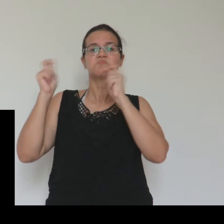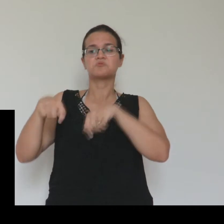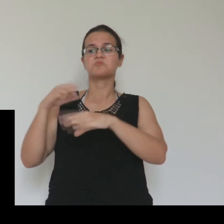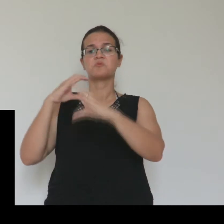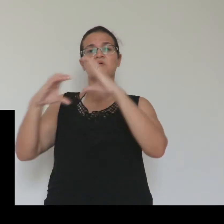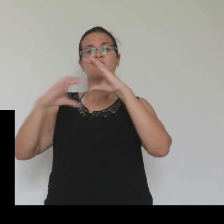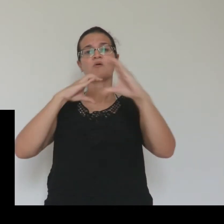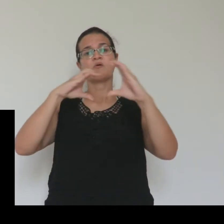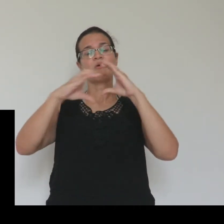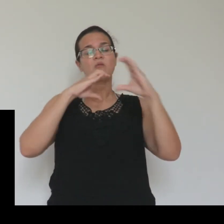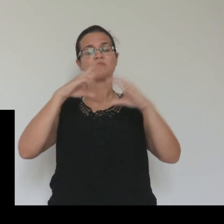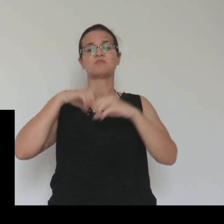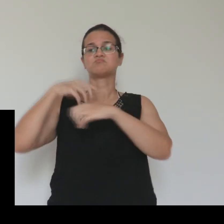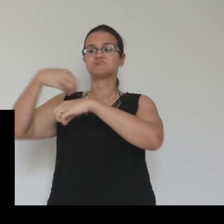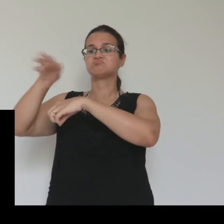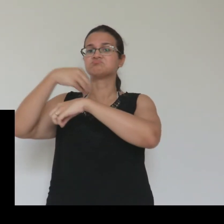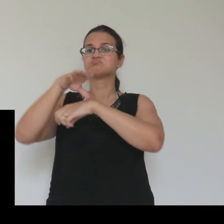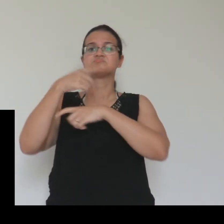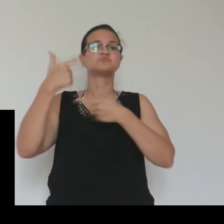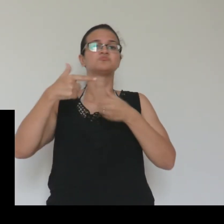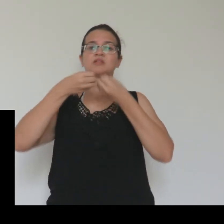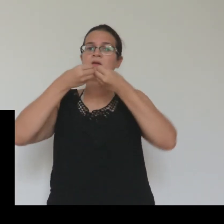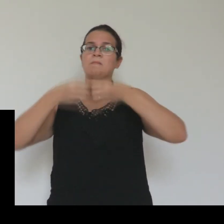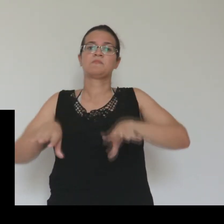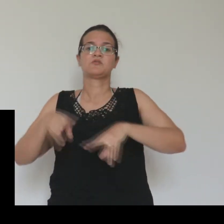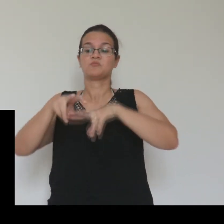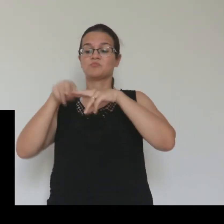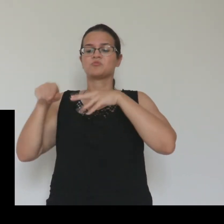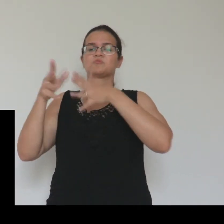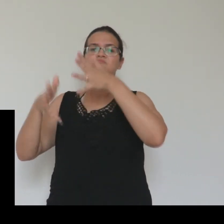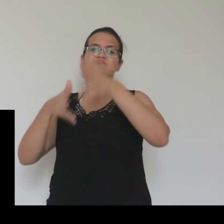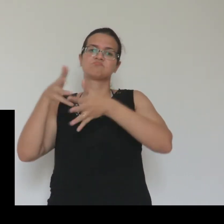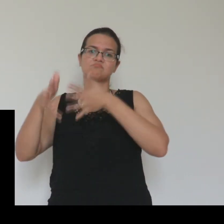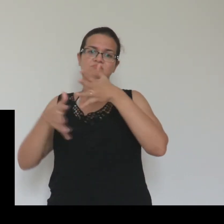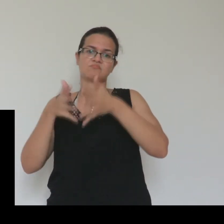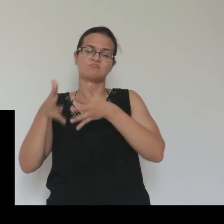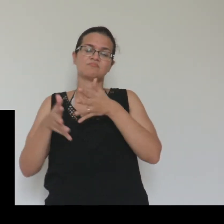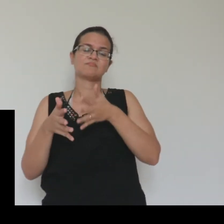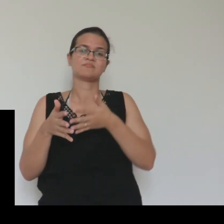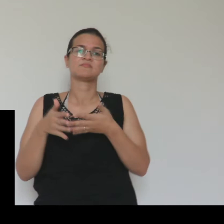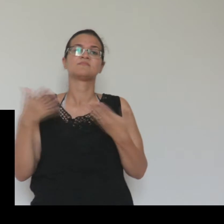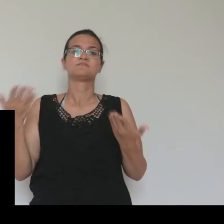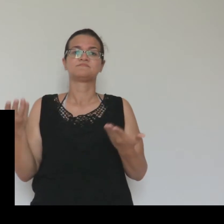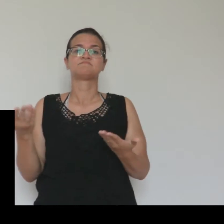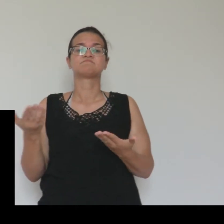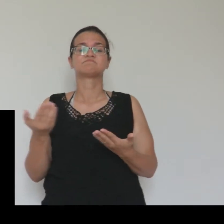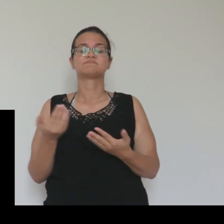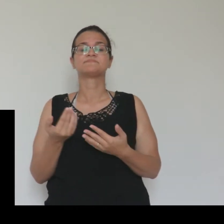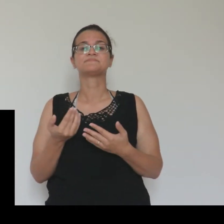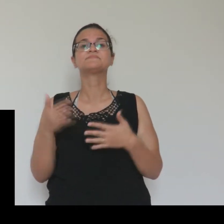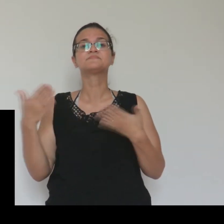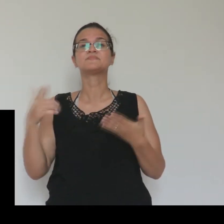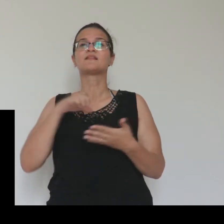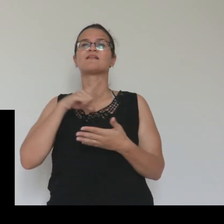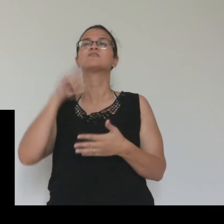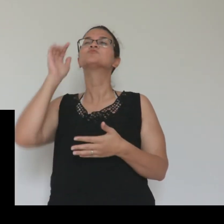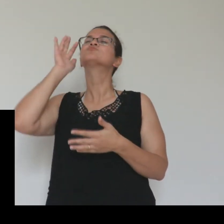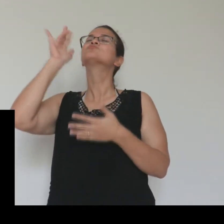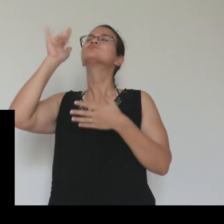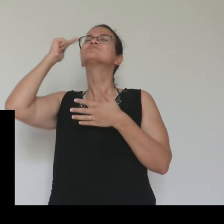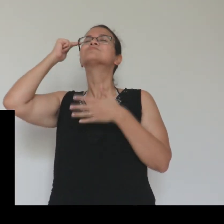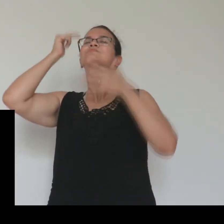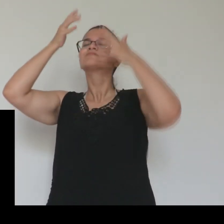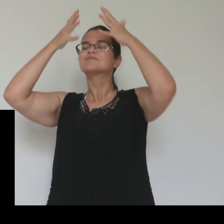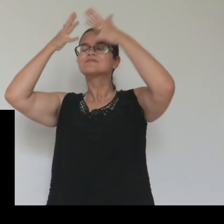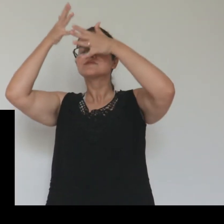sinais. Então, assim, ela sonha através da língua de sinais, ela pensa através da língua de sinais, ela conversa com Deus